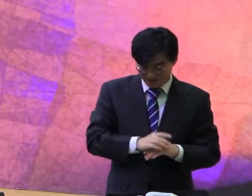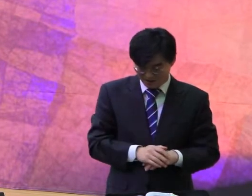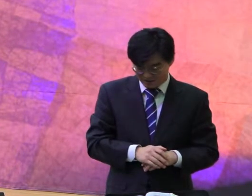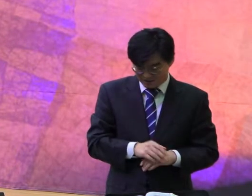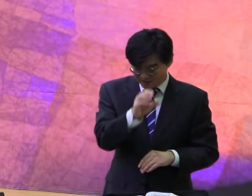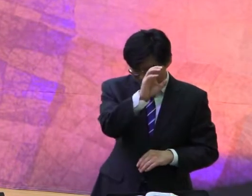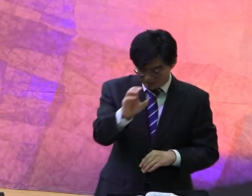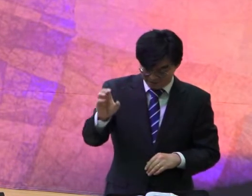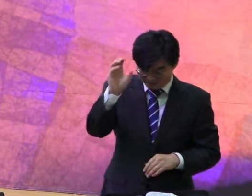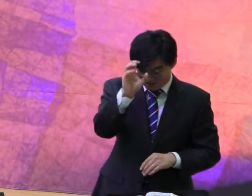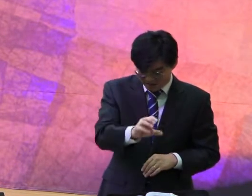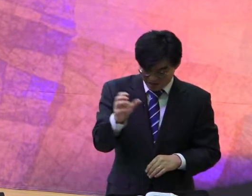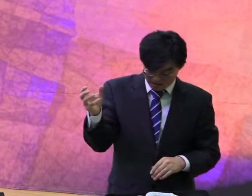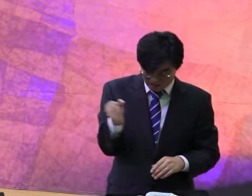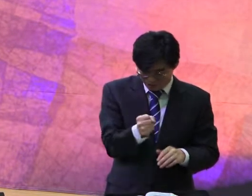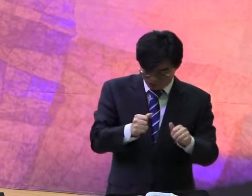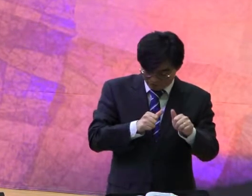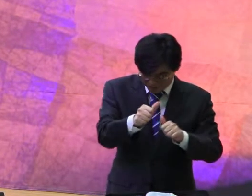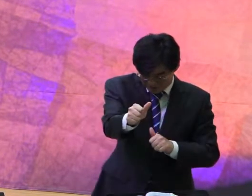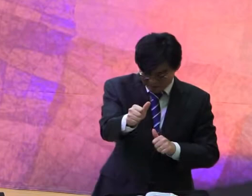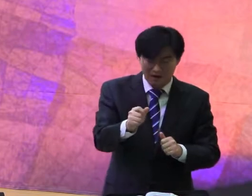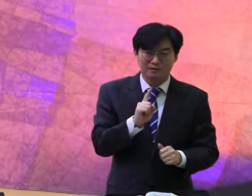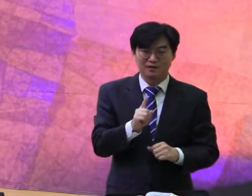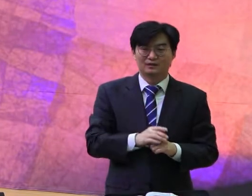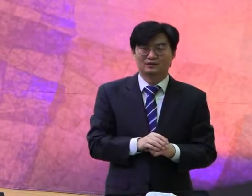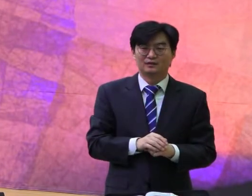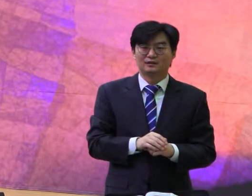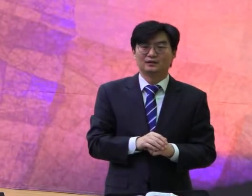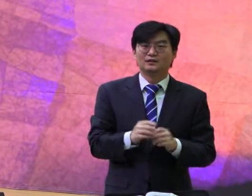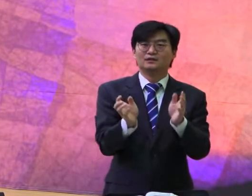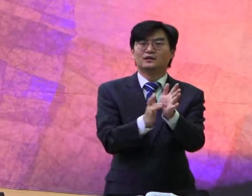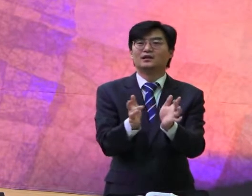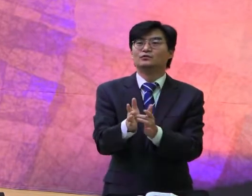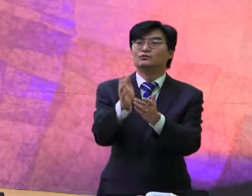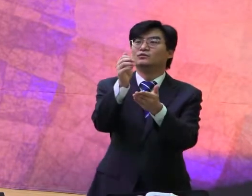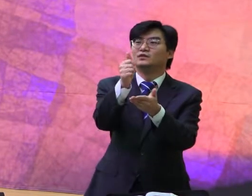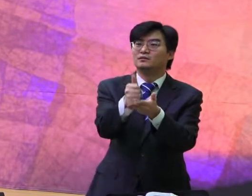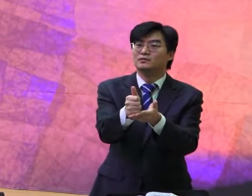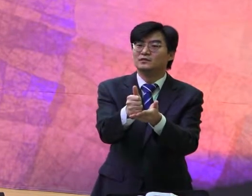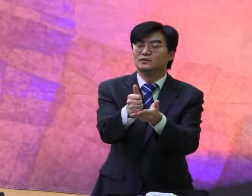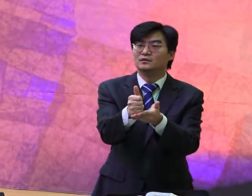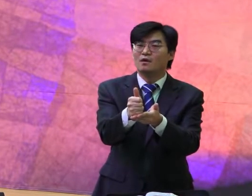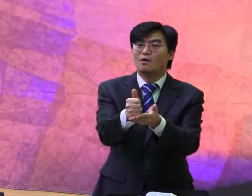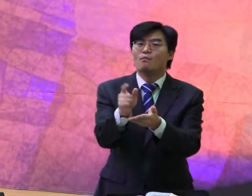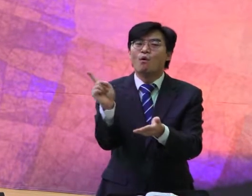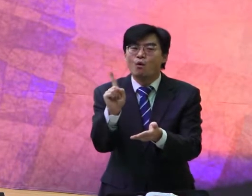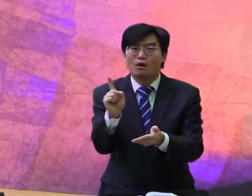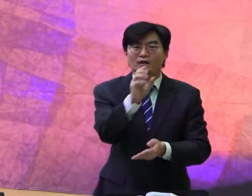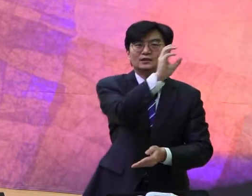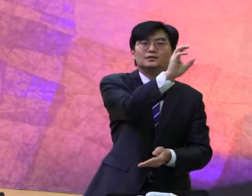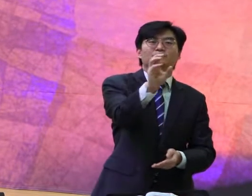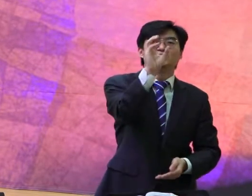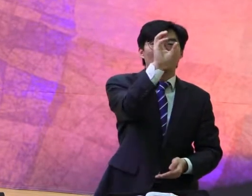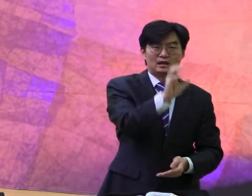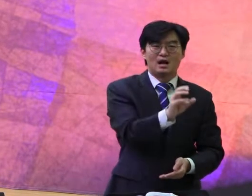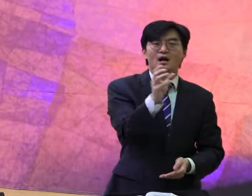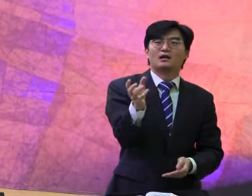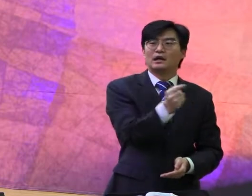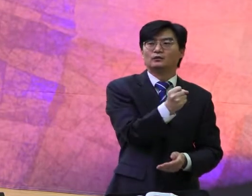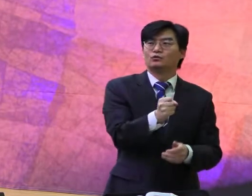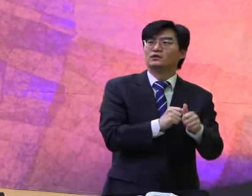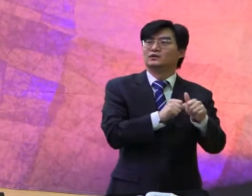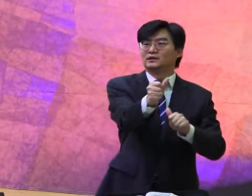이기셨느니라. 예수님이 십자가로 이기셨느니라. 십자가는 곧 승리입니다. 예수님이 십자가로 이기셨습니다. 우리도 십자가로